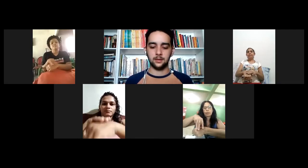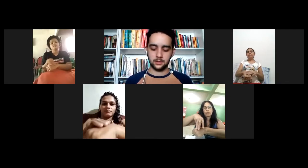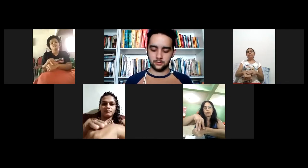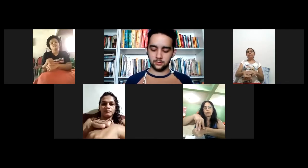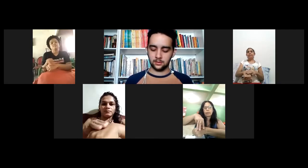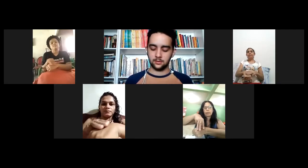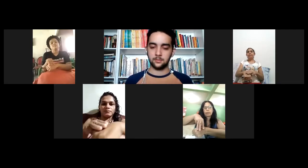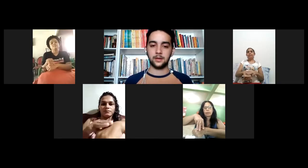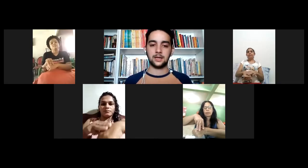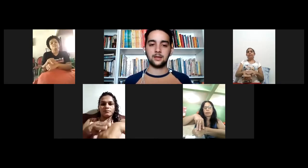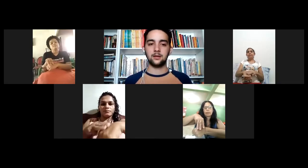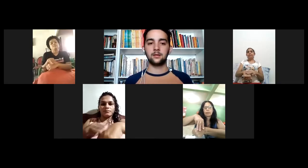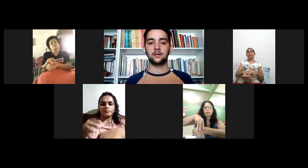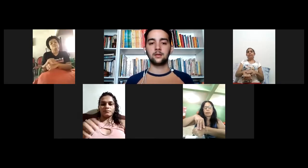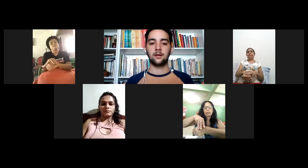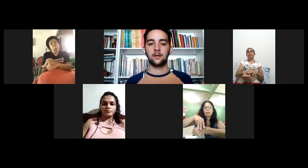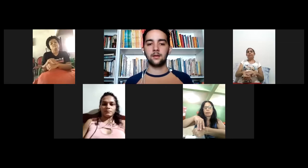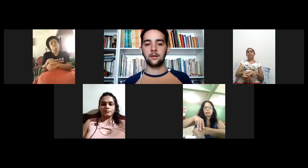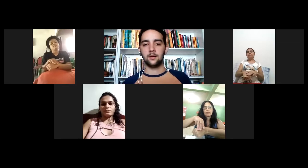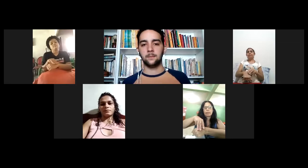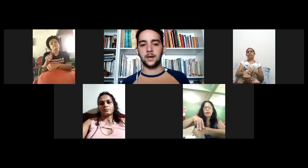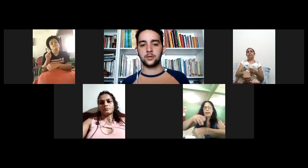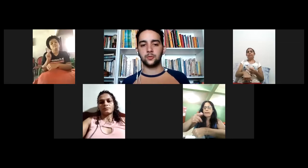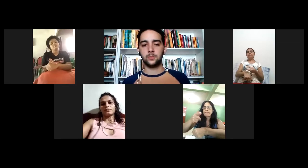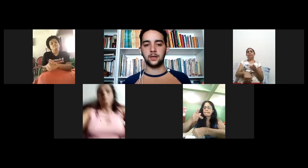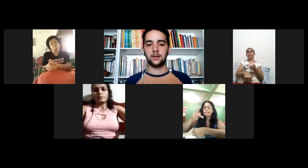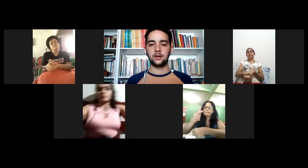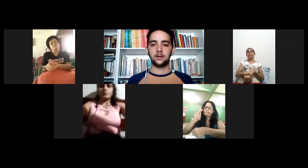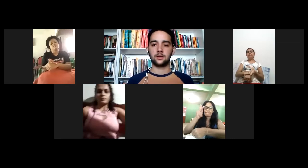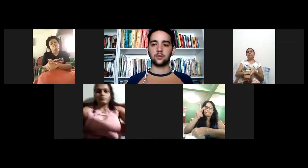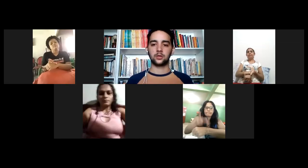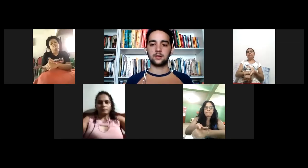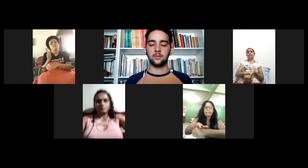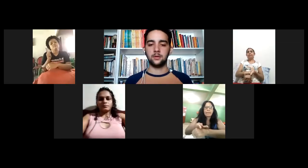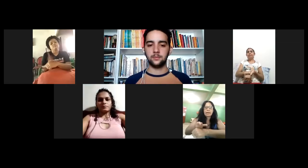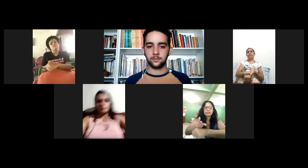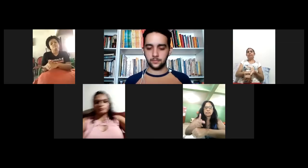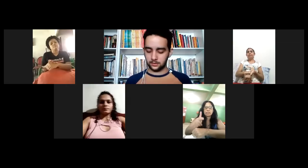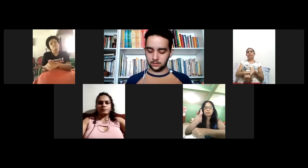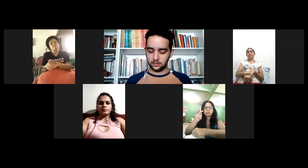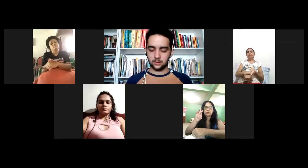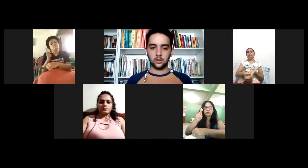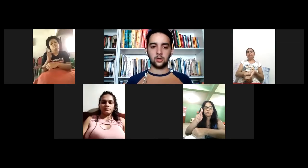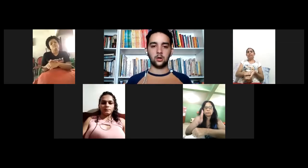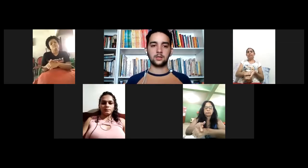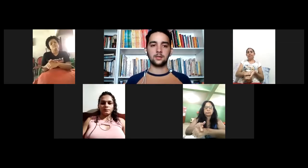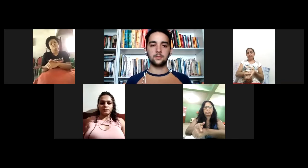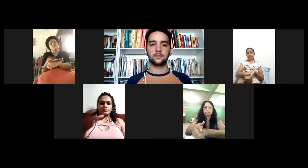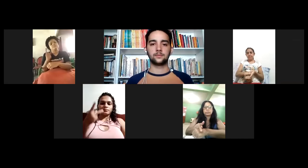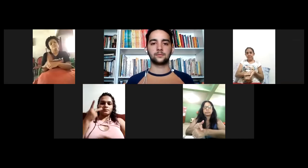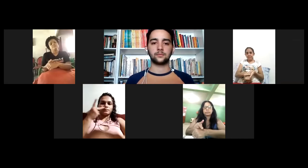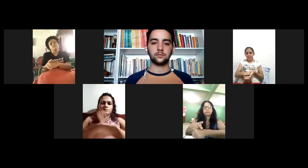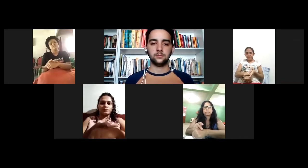M na mão, prata, bate o P nas costas da mão,